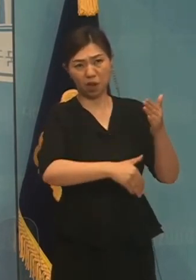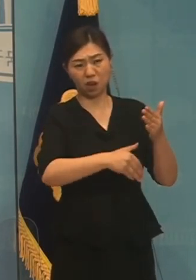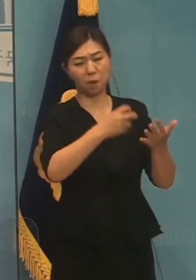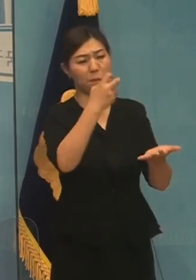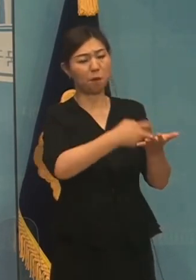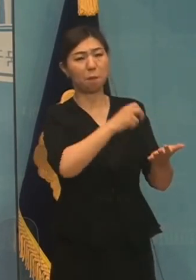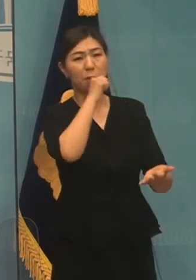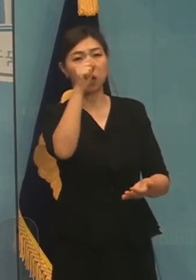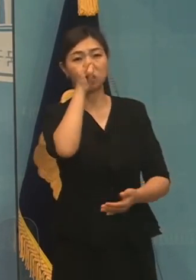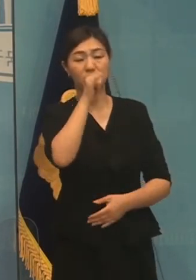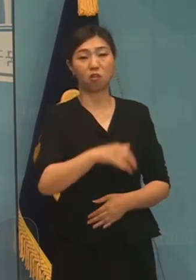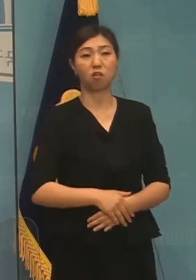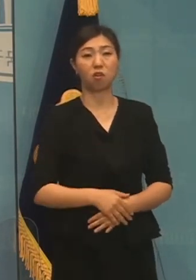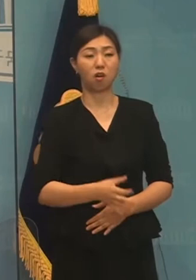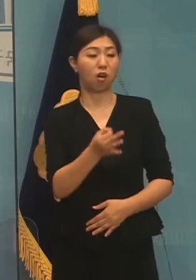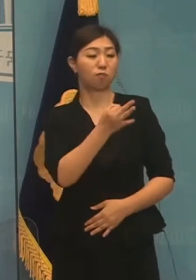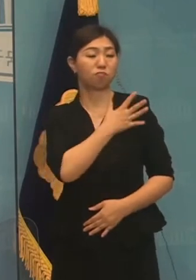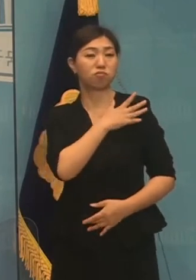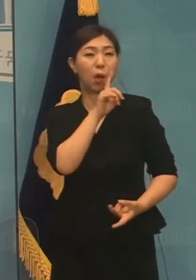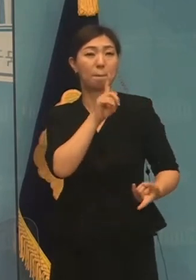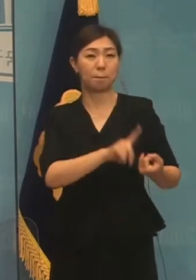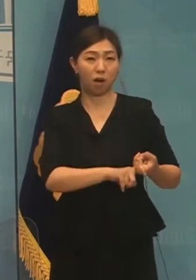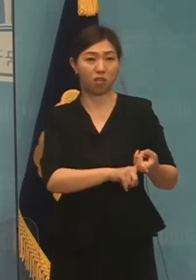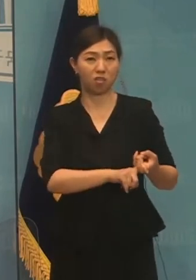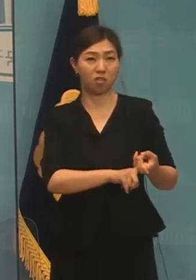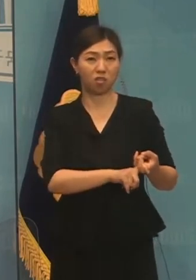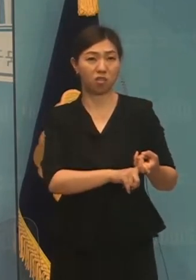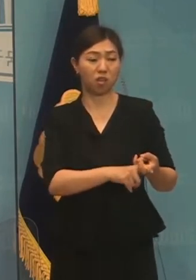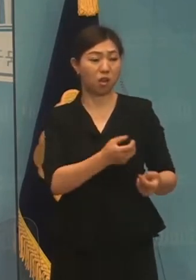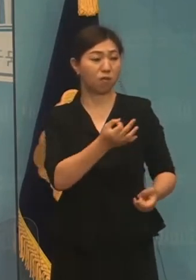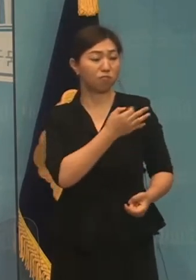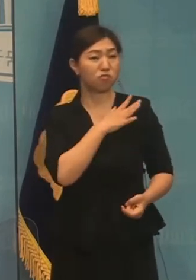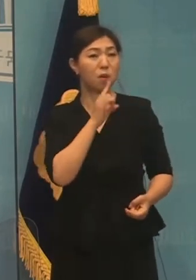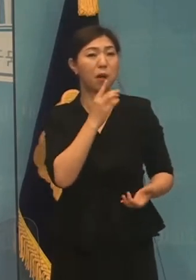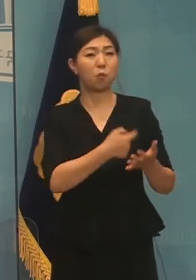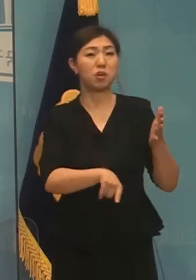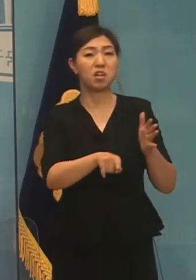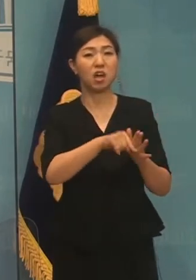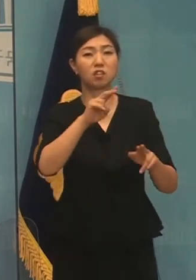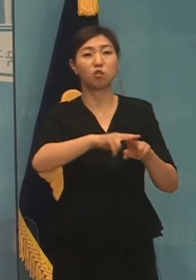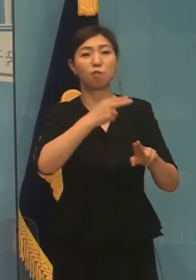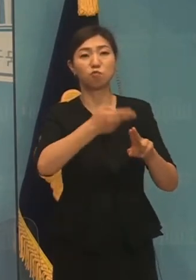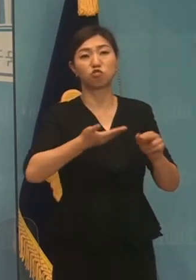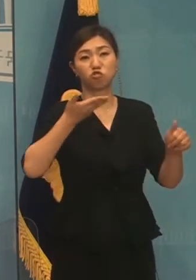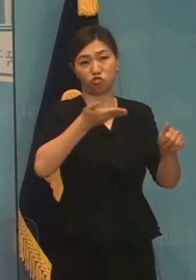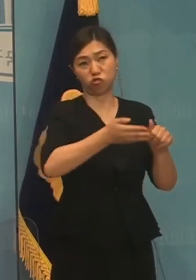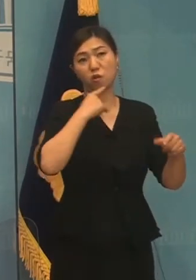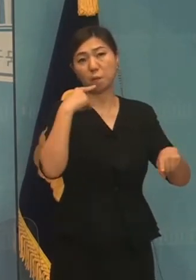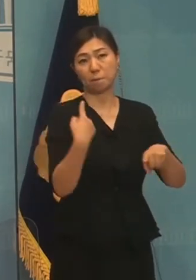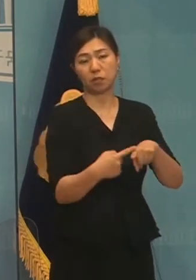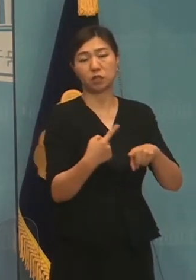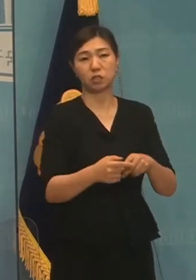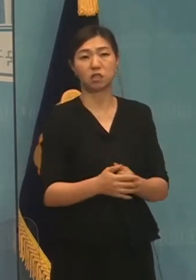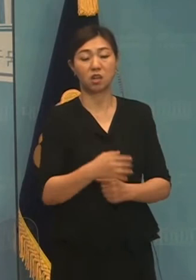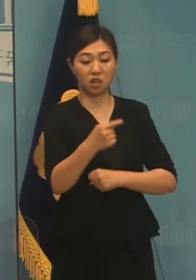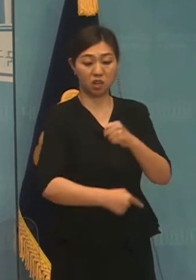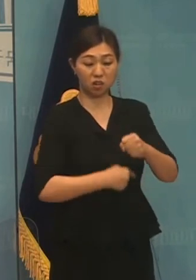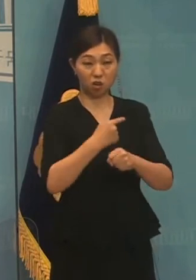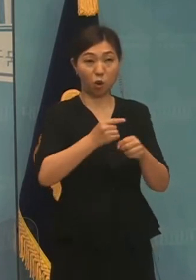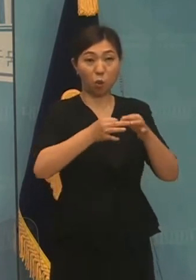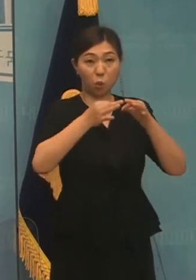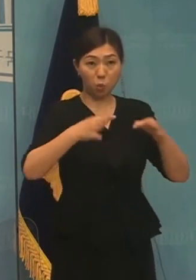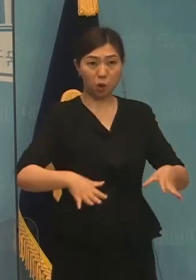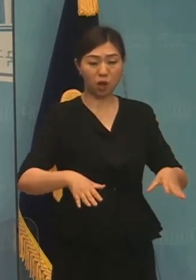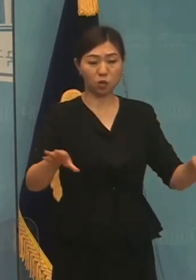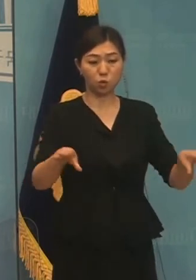부동산 특권층에 부자 감세 종합 선물 세트를 주겠다는 것입니다. 1년 동안 종부세를